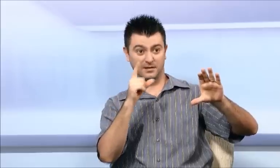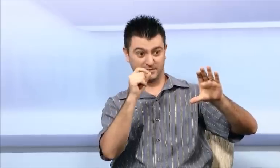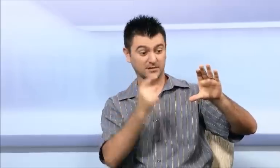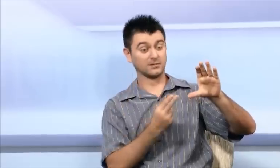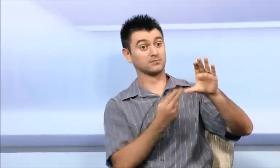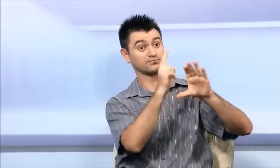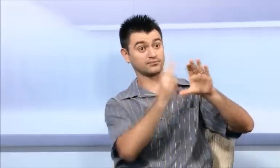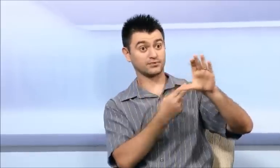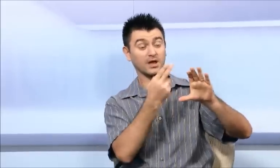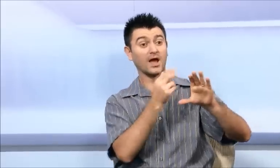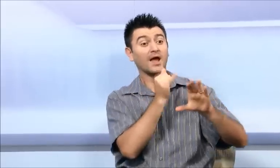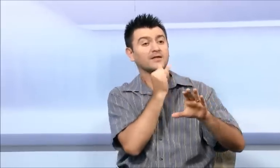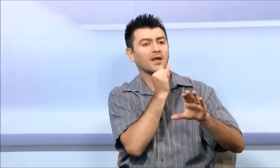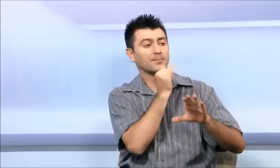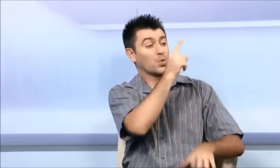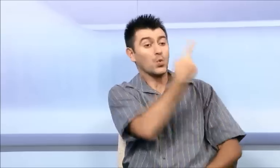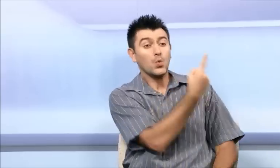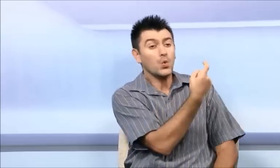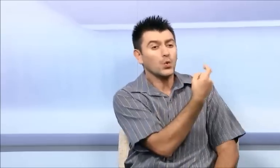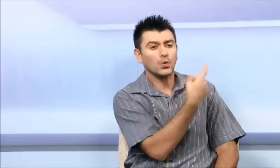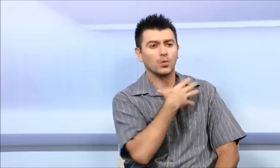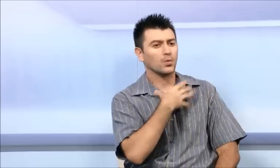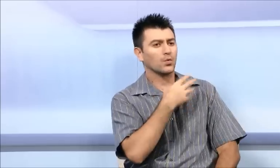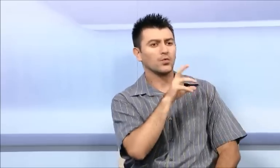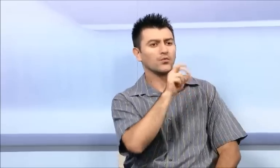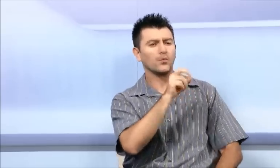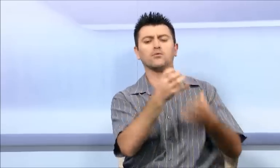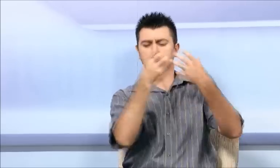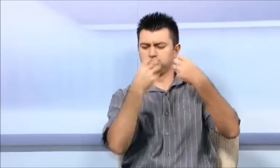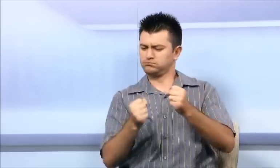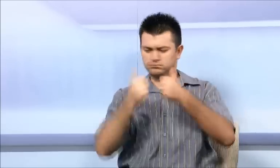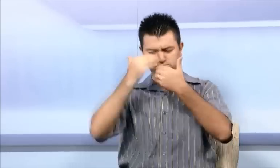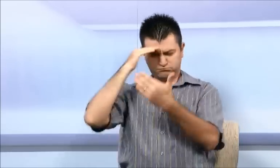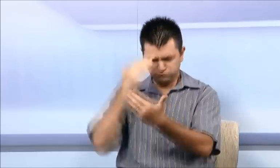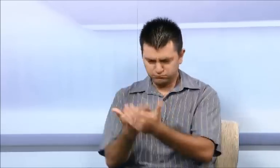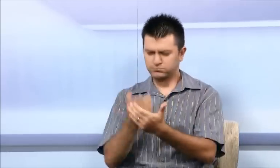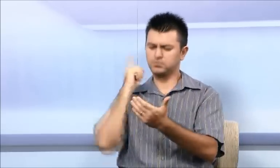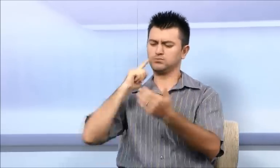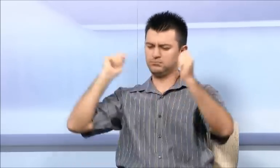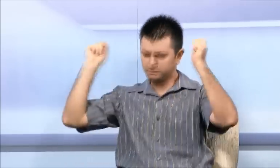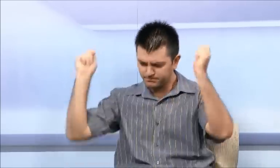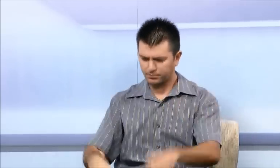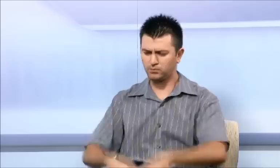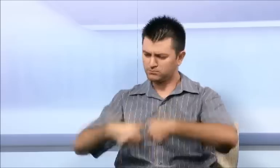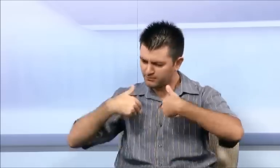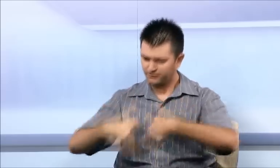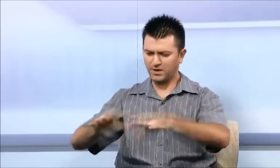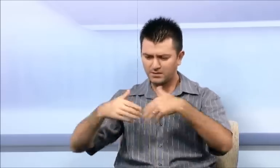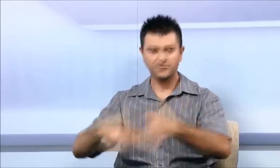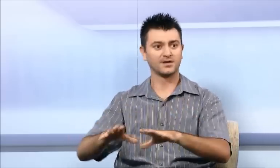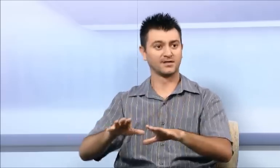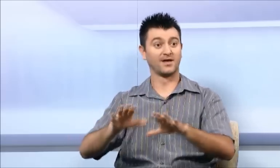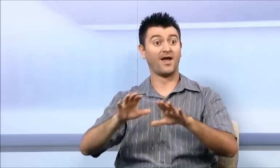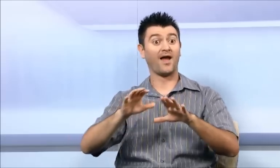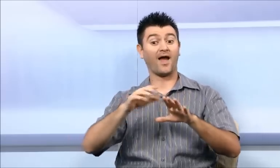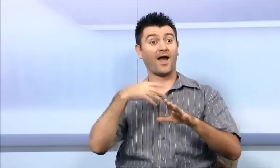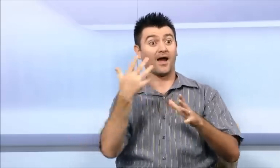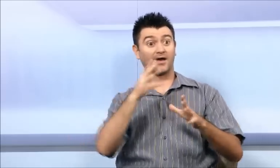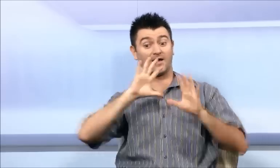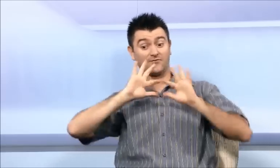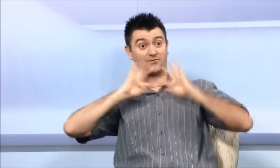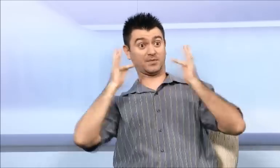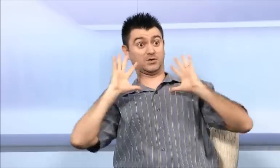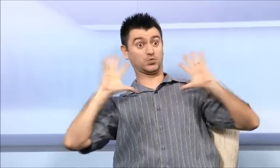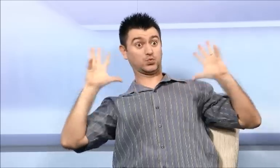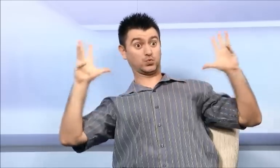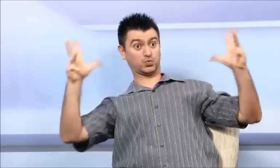e ele conseguiu aprender essa profissão. Então o avô dele tinha mais confiança nele. Queria que ele desenvolvesse, que ele aprendesse uma profissão e que ele se